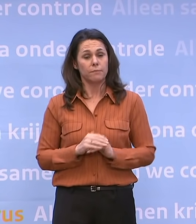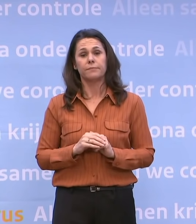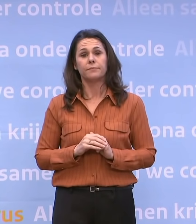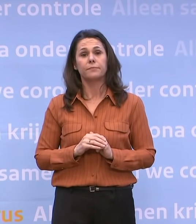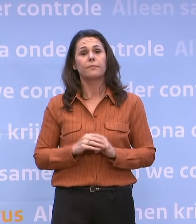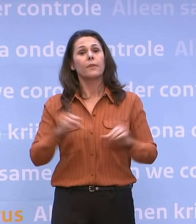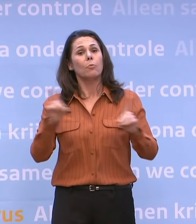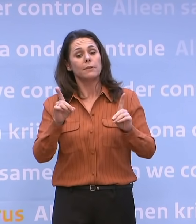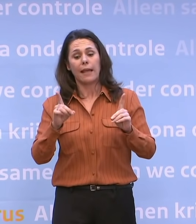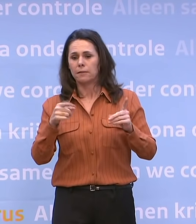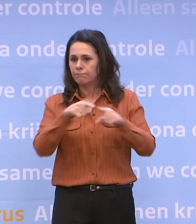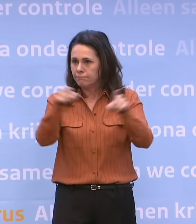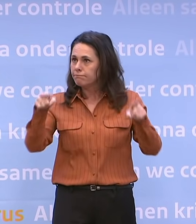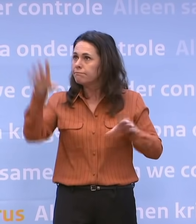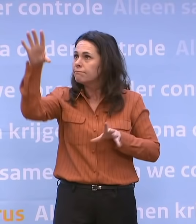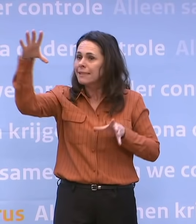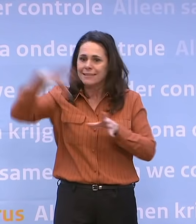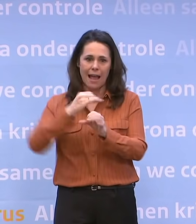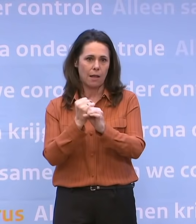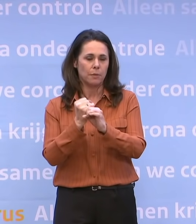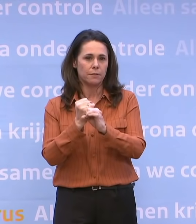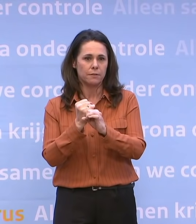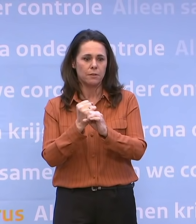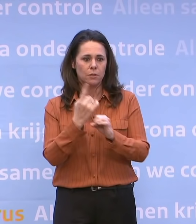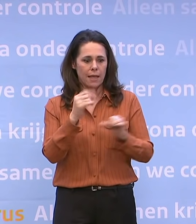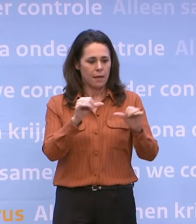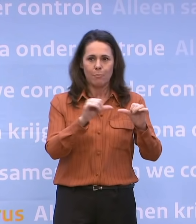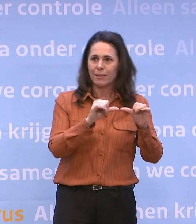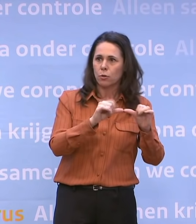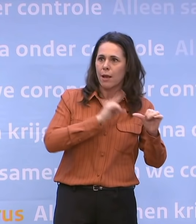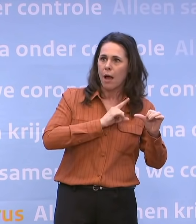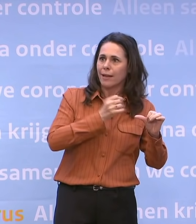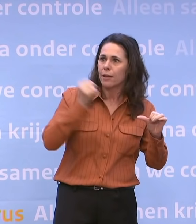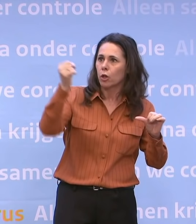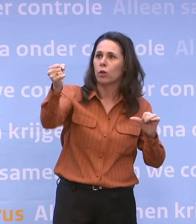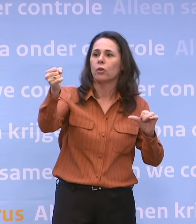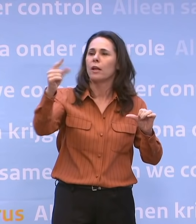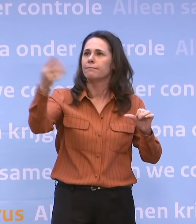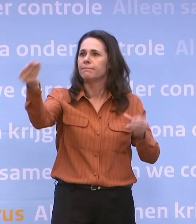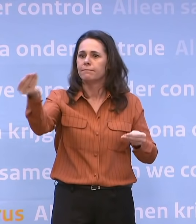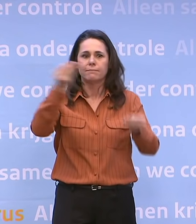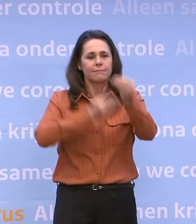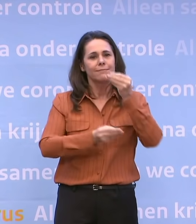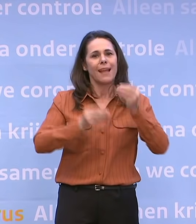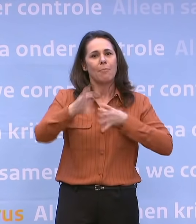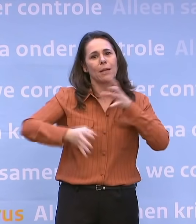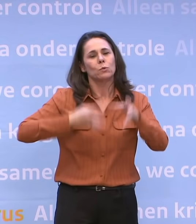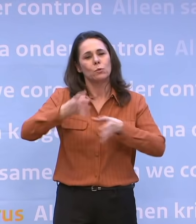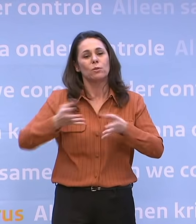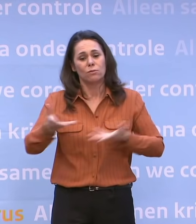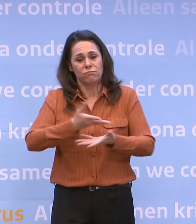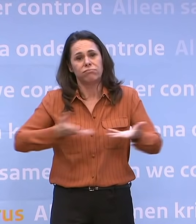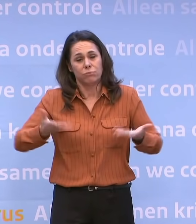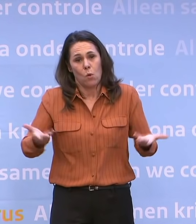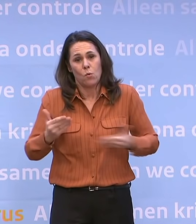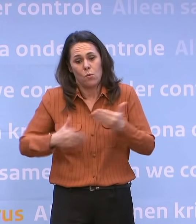zal veel samengewerkt moeten worden. Want daar waar de een aan de ander personeel moet uitlenen, moet de ander aan de een weer apparatuur uitlenen. Nou, en zo zal het gaan de